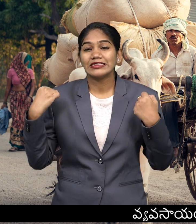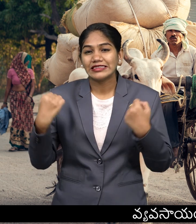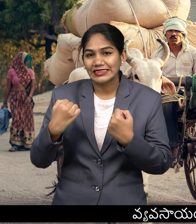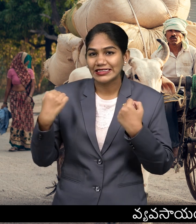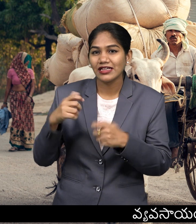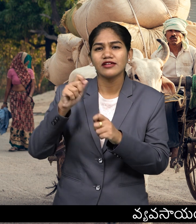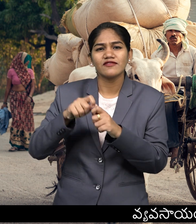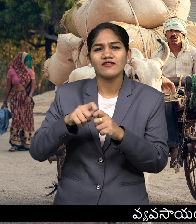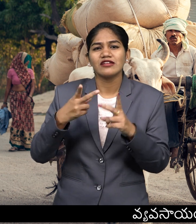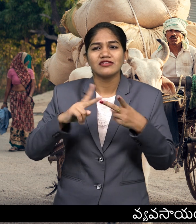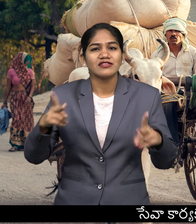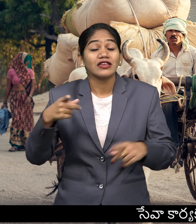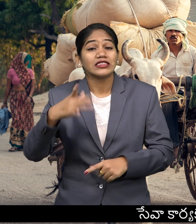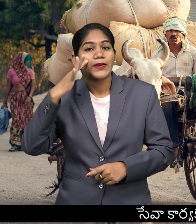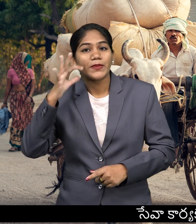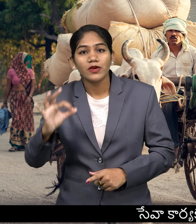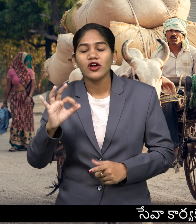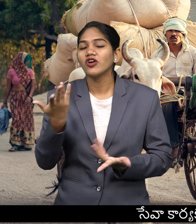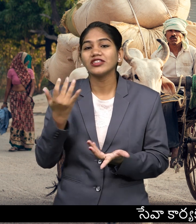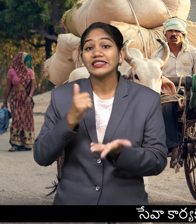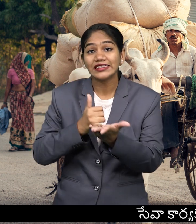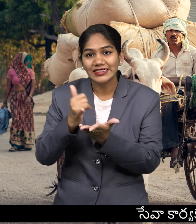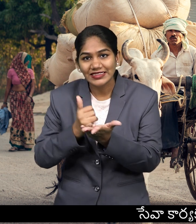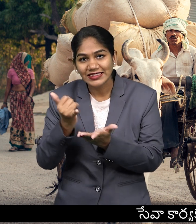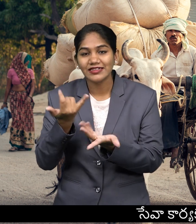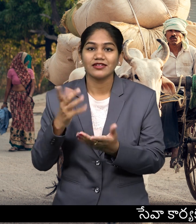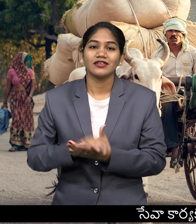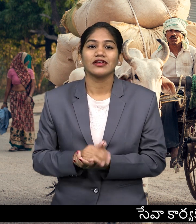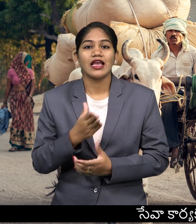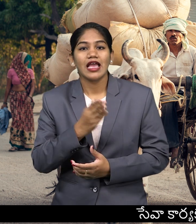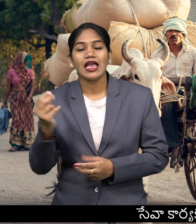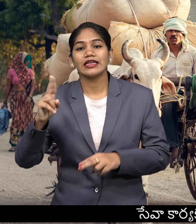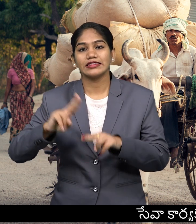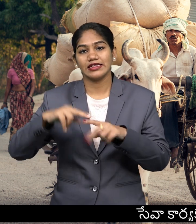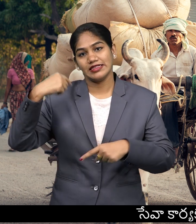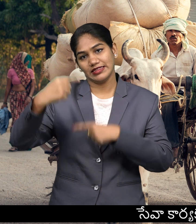వ్యవసాయం మరియు పరిశ్రమలకు సేవా కార్యకలాపాలు ముఖ్యమైనవి.